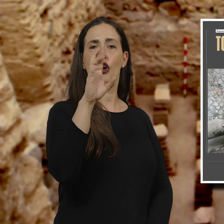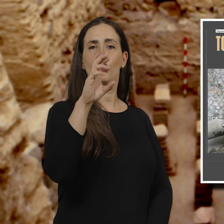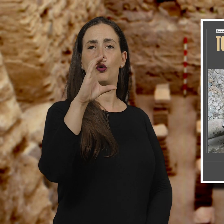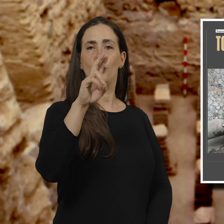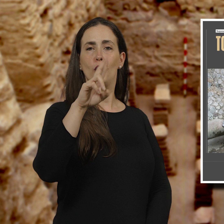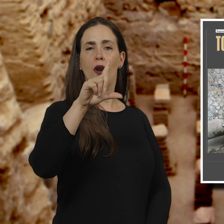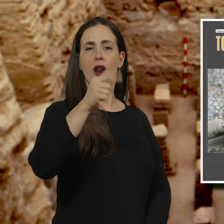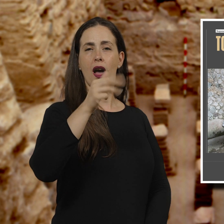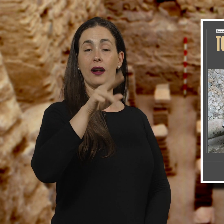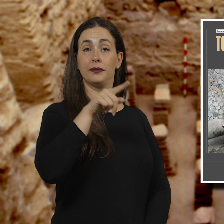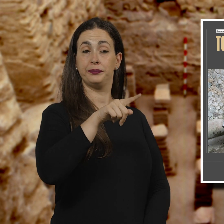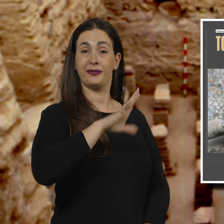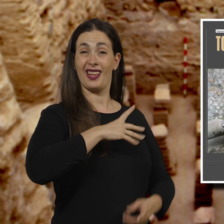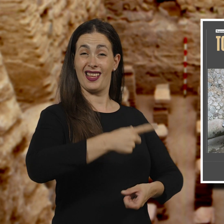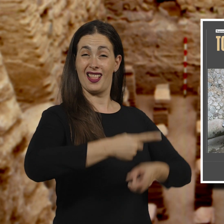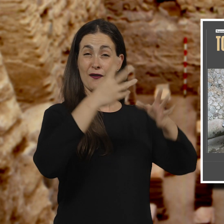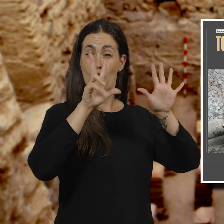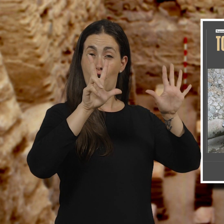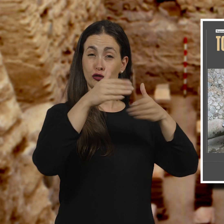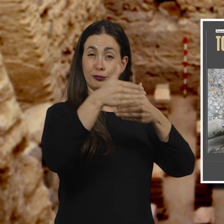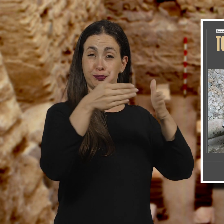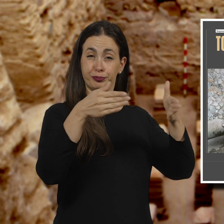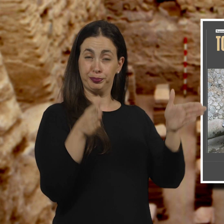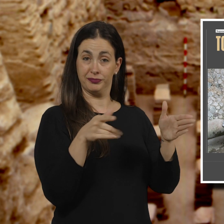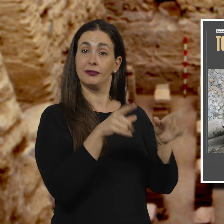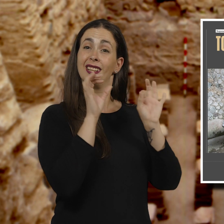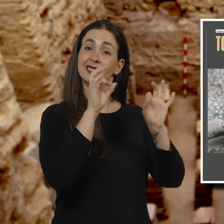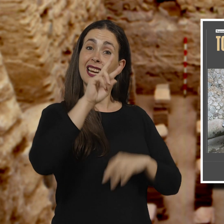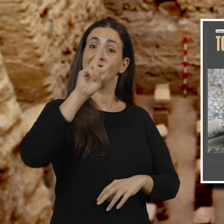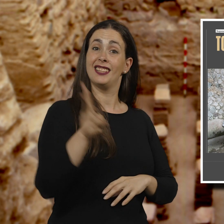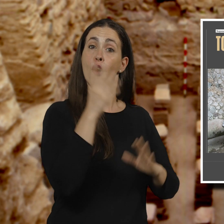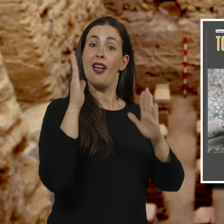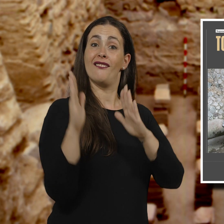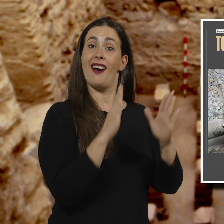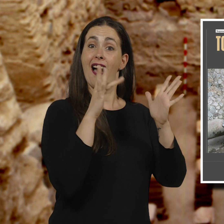Torculà. Durant la segona fase d'ocupació de l'edifici octagonal,